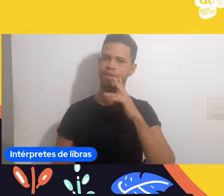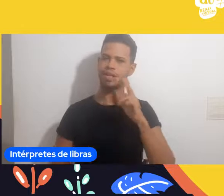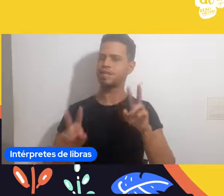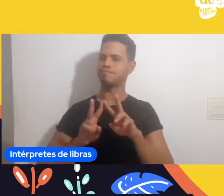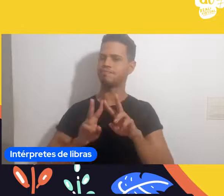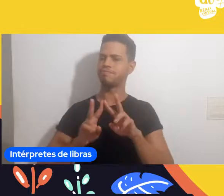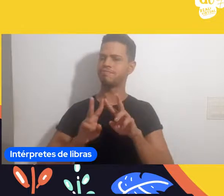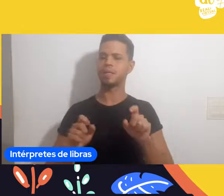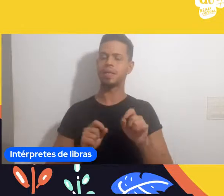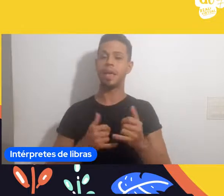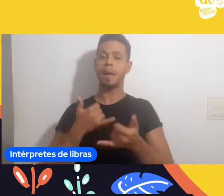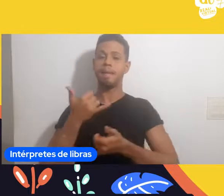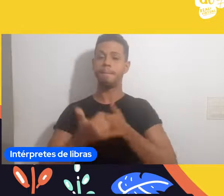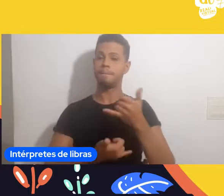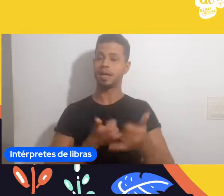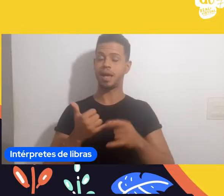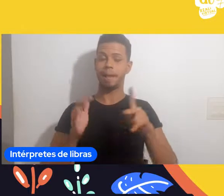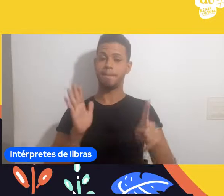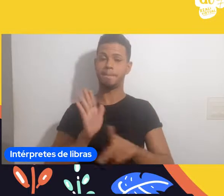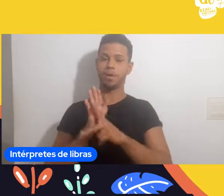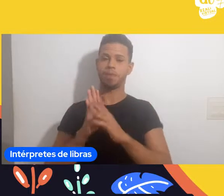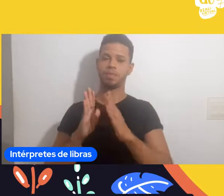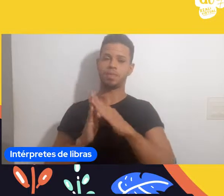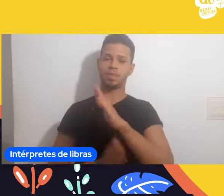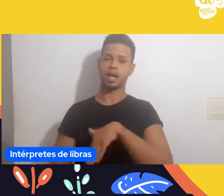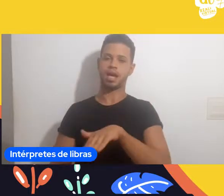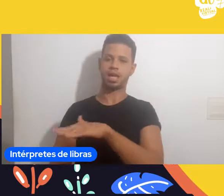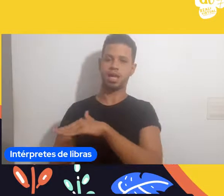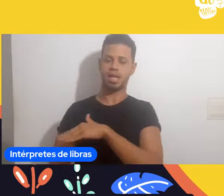o ar da criança.